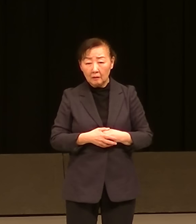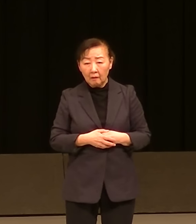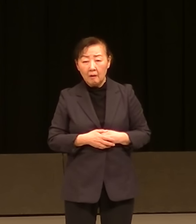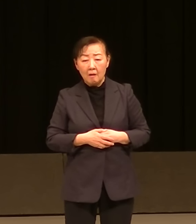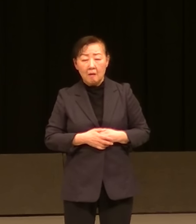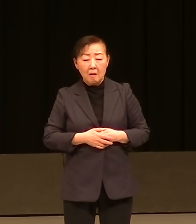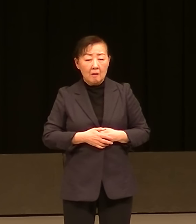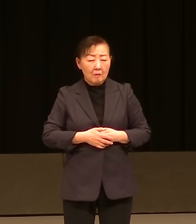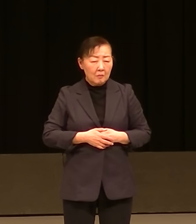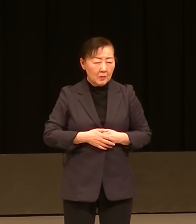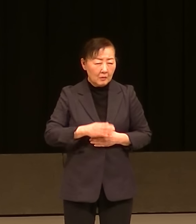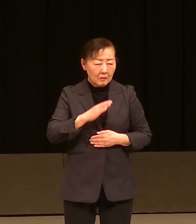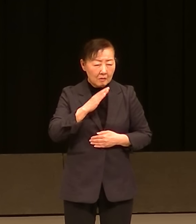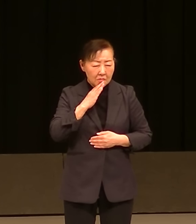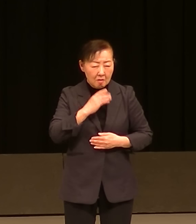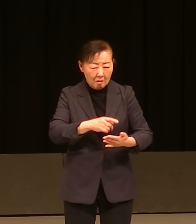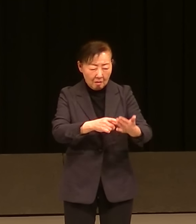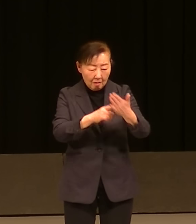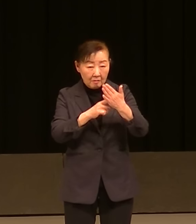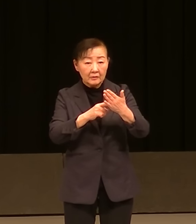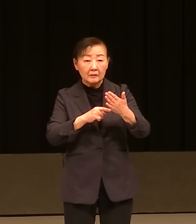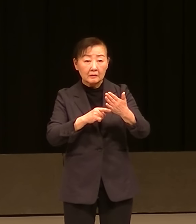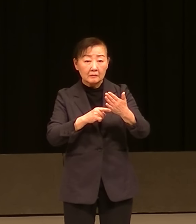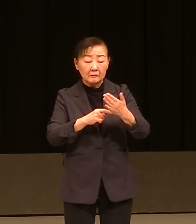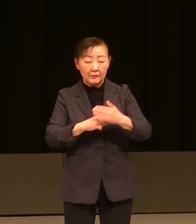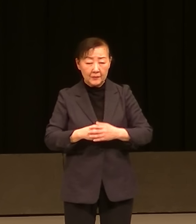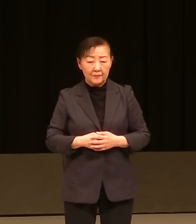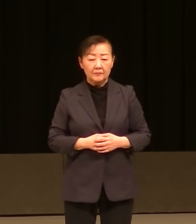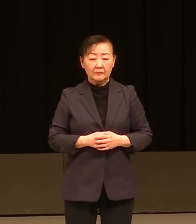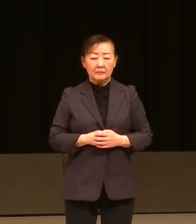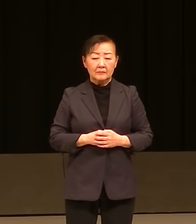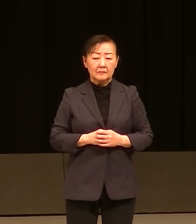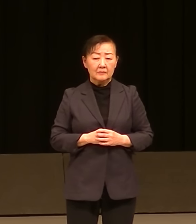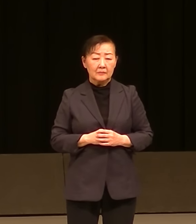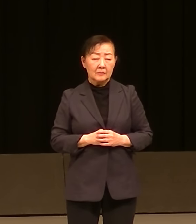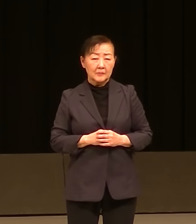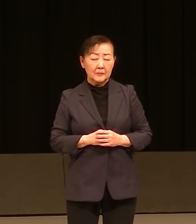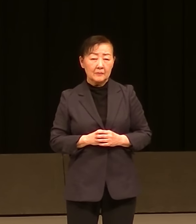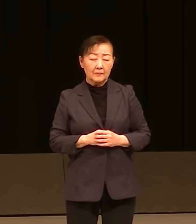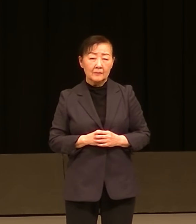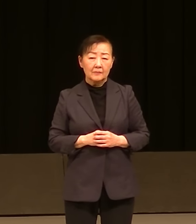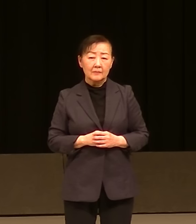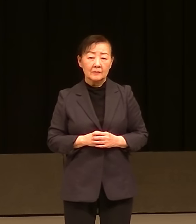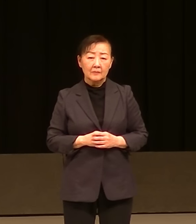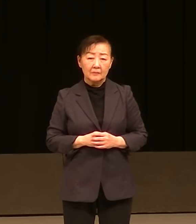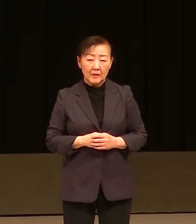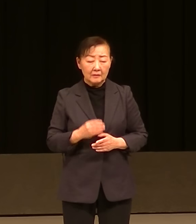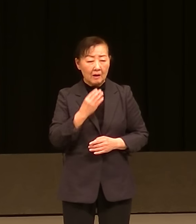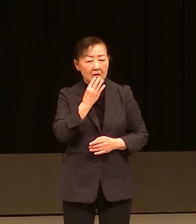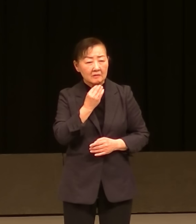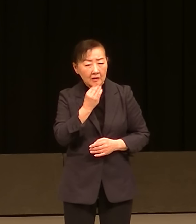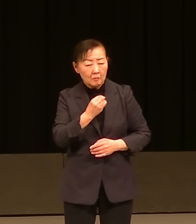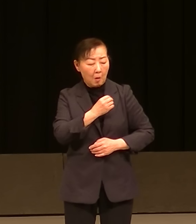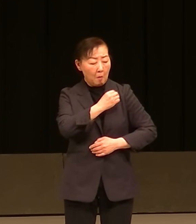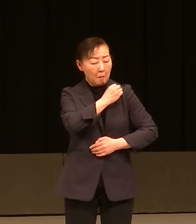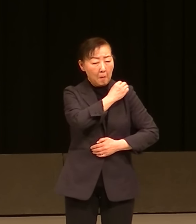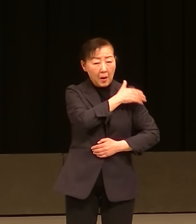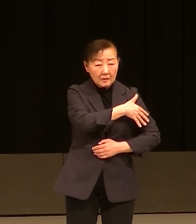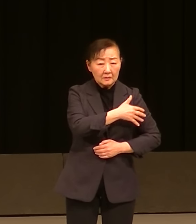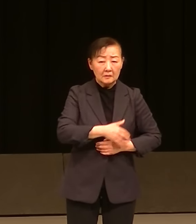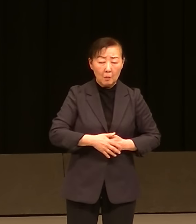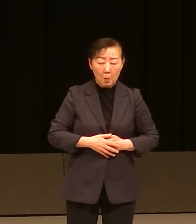ざまざと見えてくるわけ、で、ございます。そしてまたイスラエルもパレスチナも、